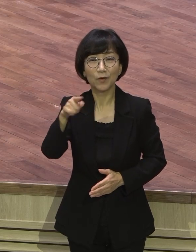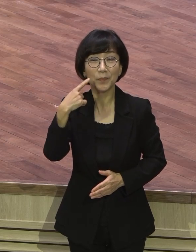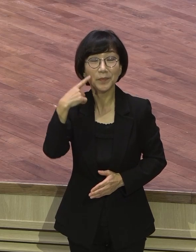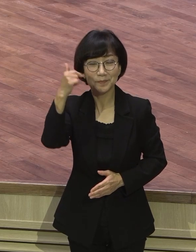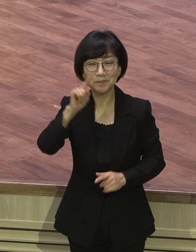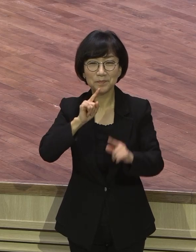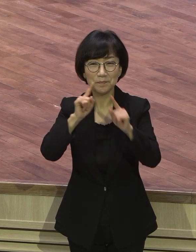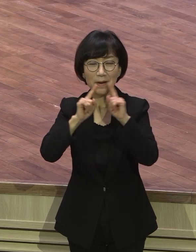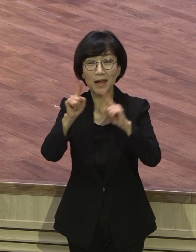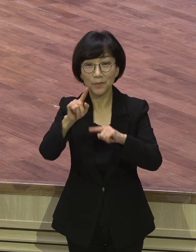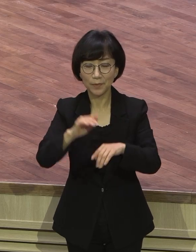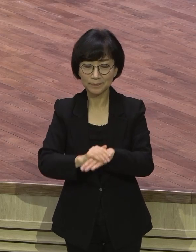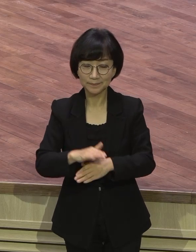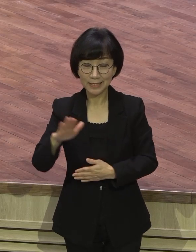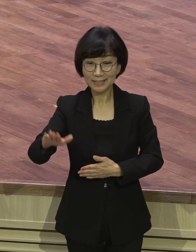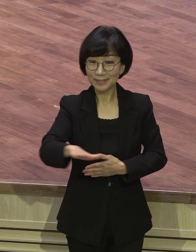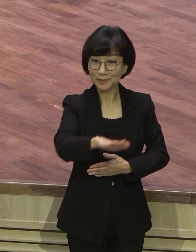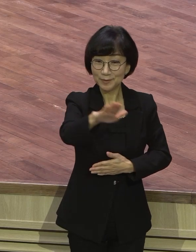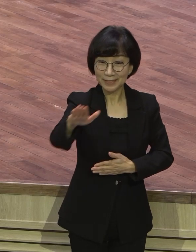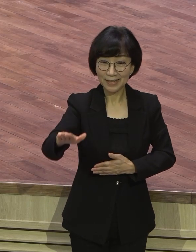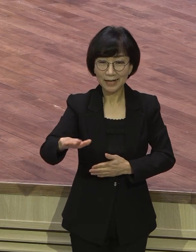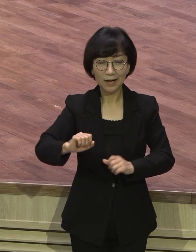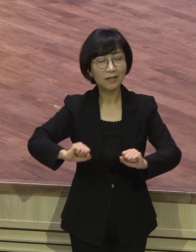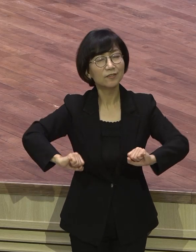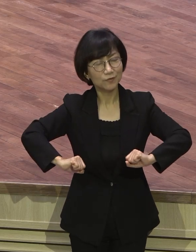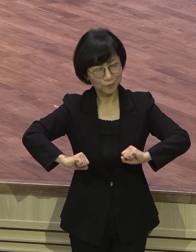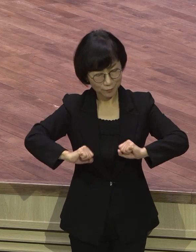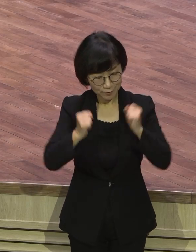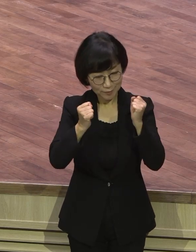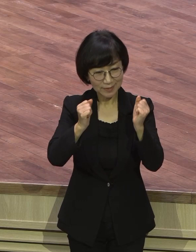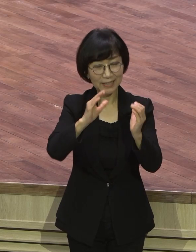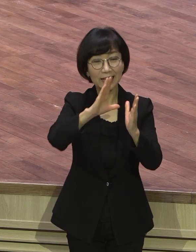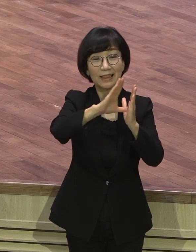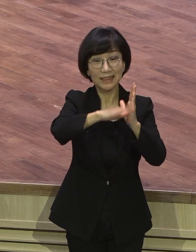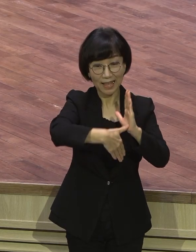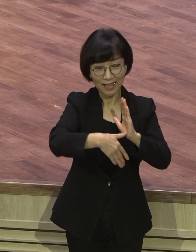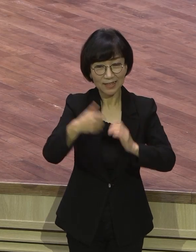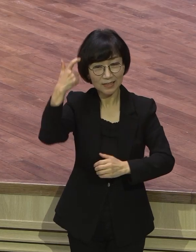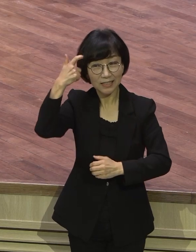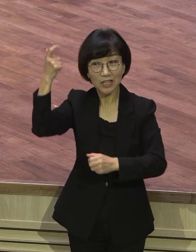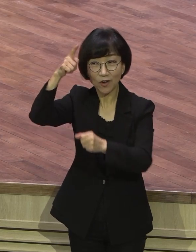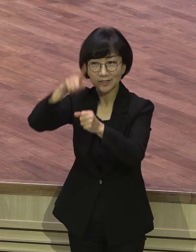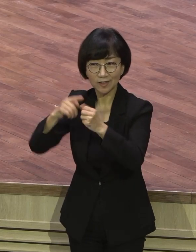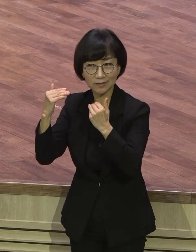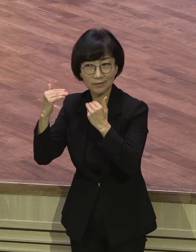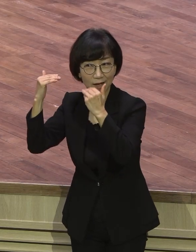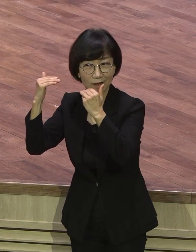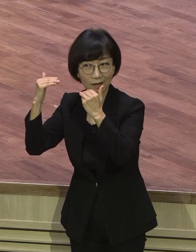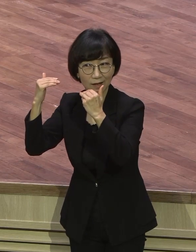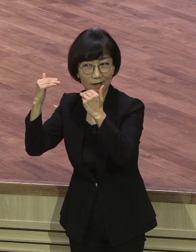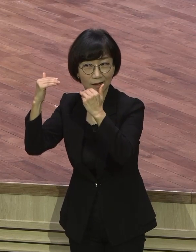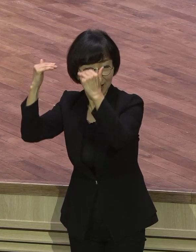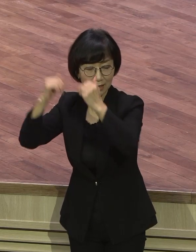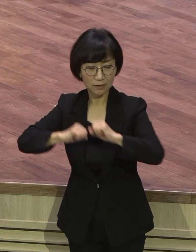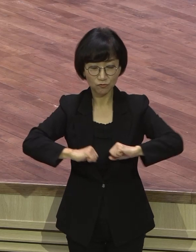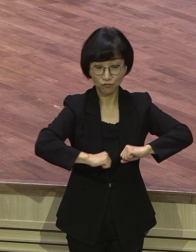우리는 순종하는 순간에 영적으로 자라난다. 그랬어요.